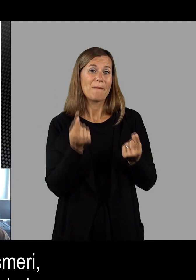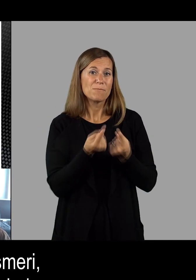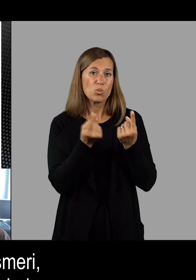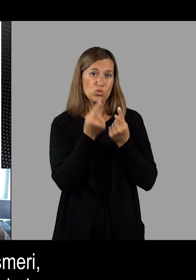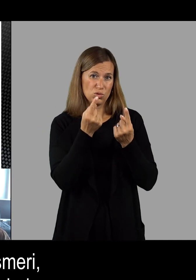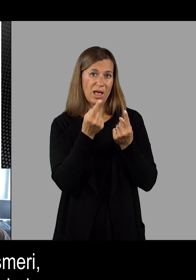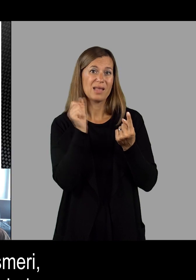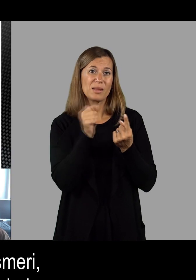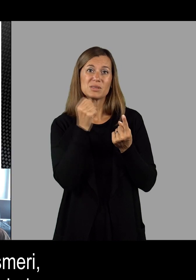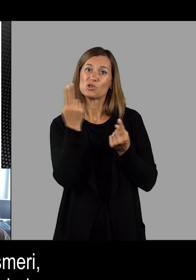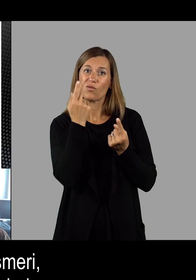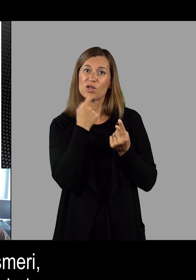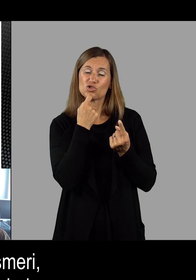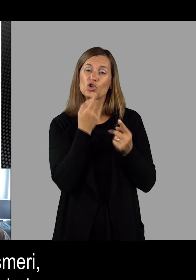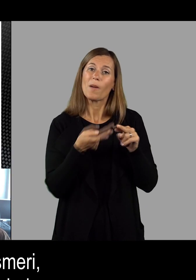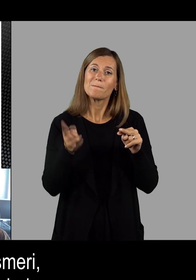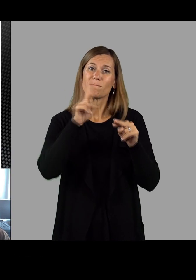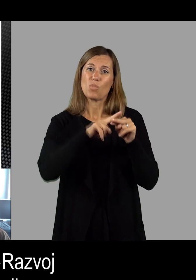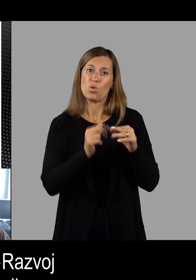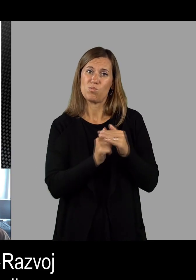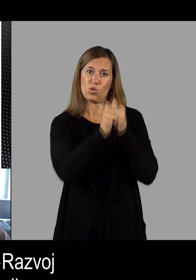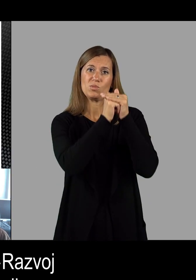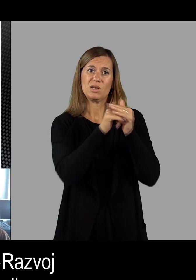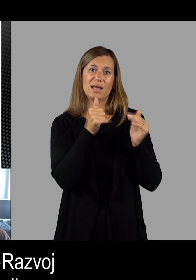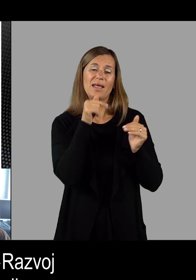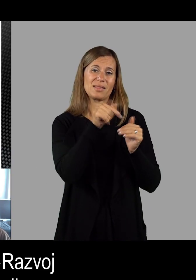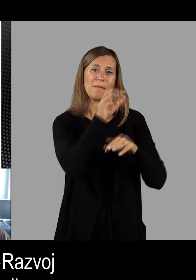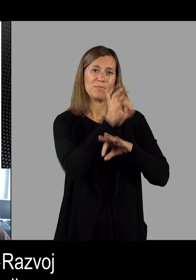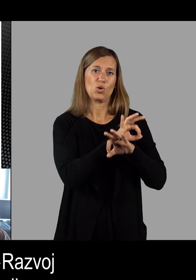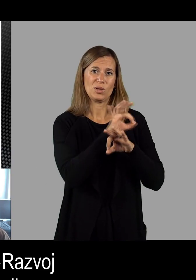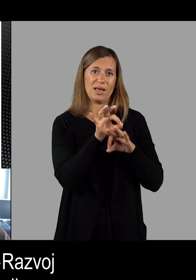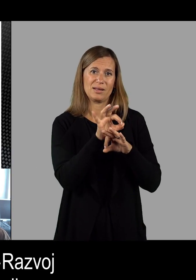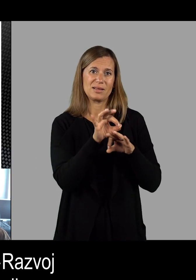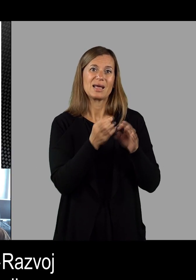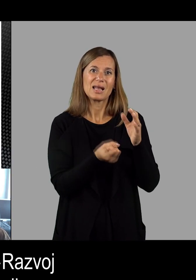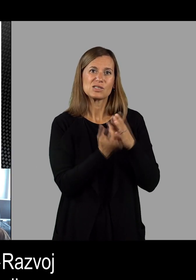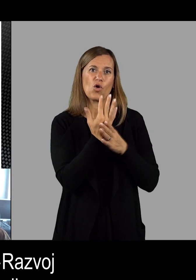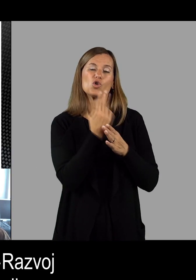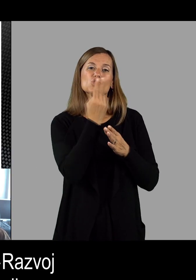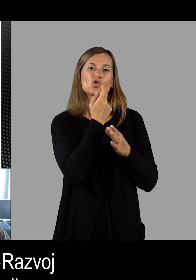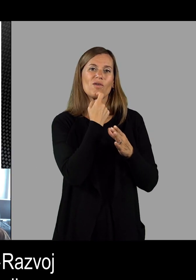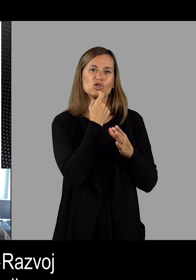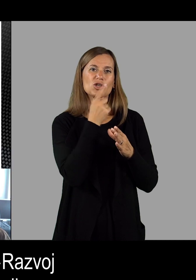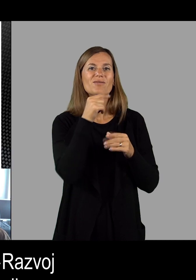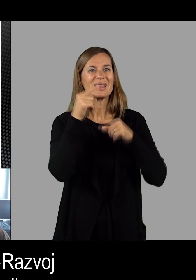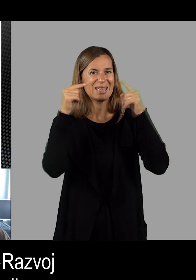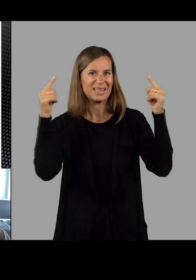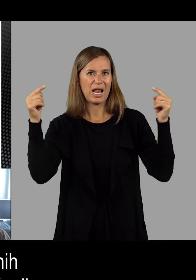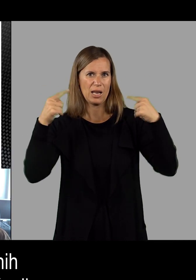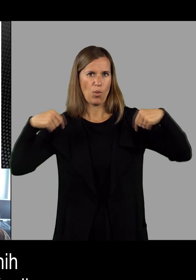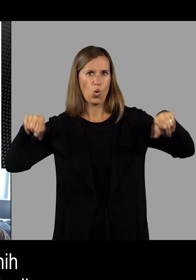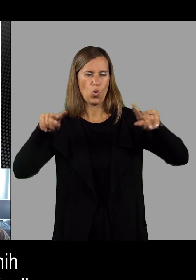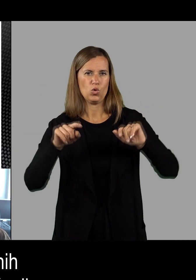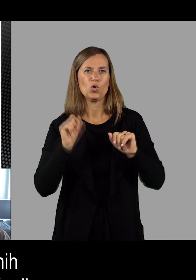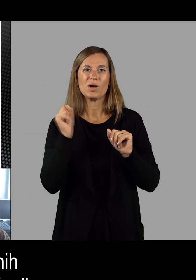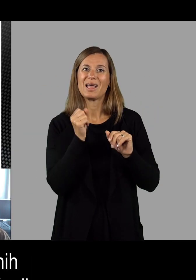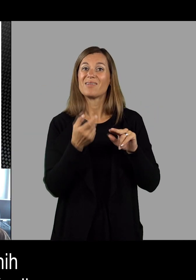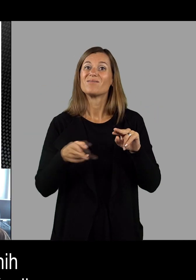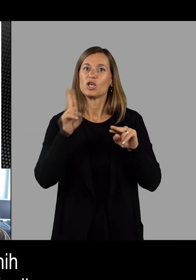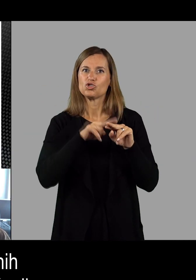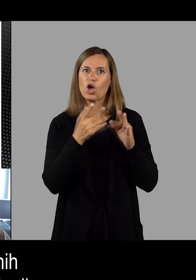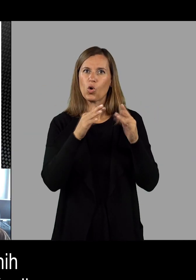tej smeri, ne, da bi se slovenščino bolj podprlo, je ravno ta naveden projekt razvoj slovenščine v digitalnem okolju, ker pač večjo